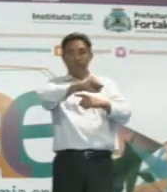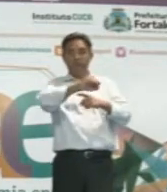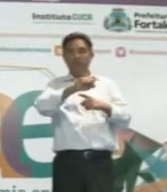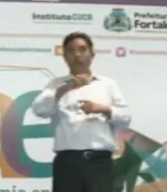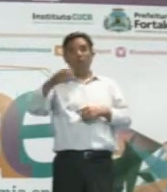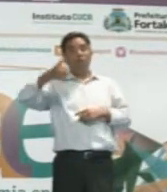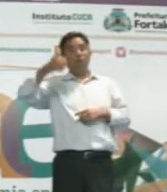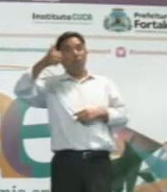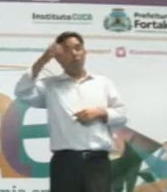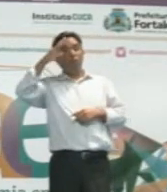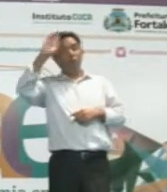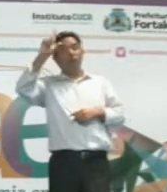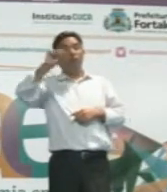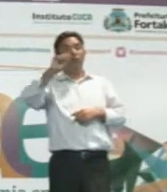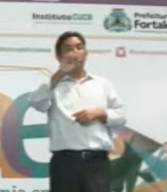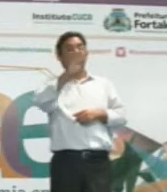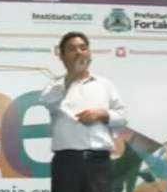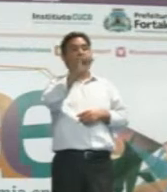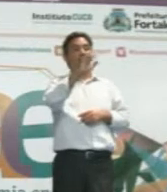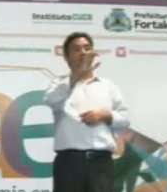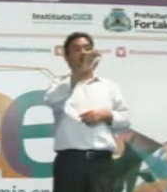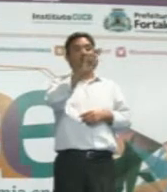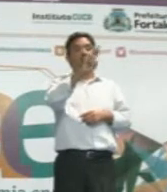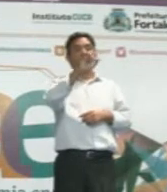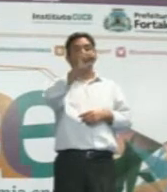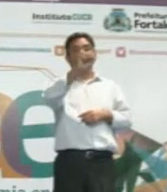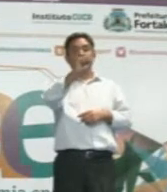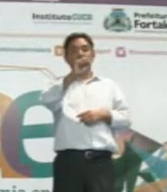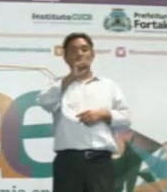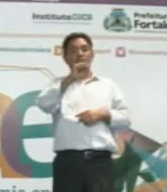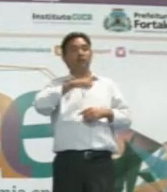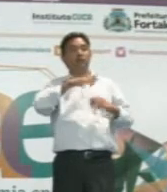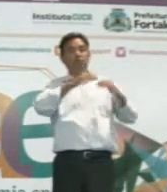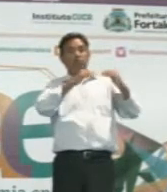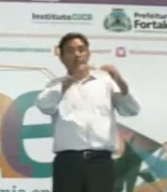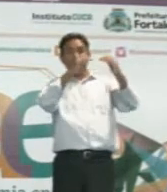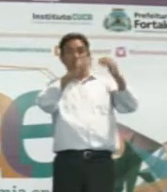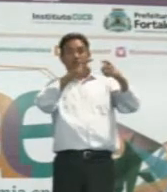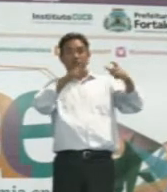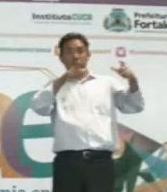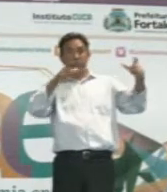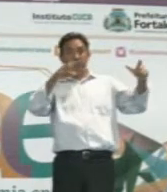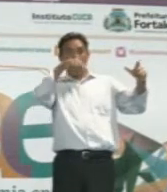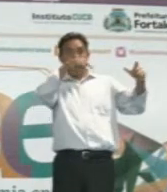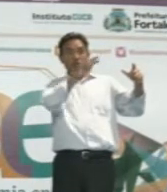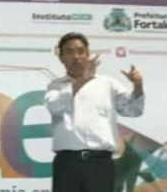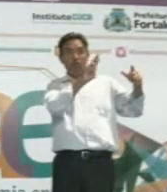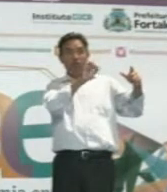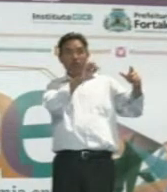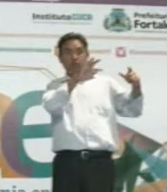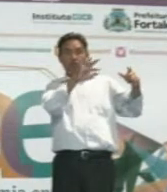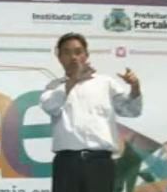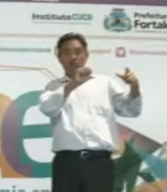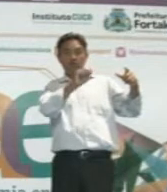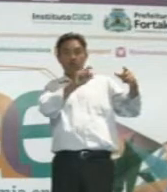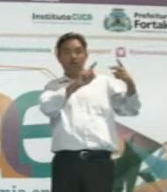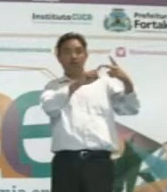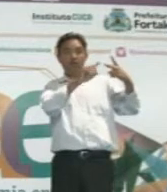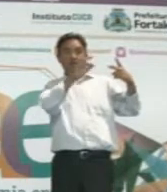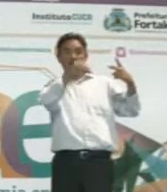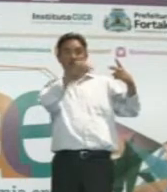primários, por exemplo, as bactérias, e o crescimento desses é controlado pelo nutriente limítrofe, que é